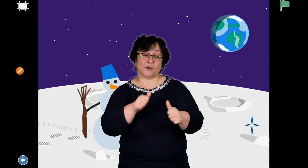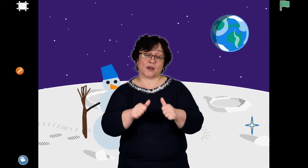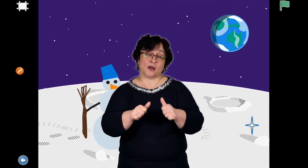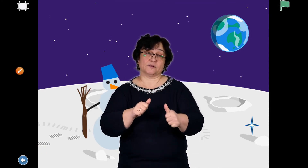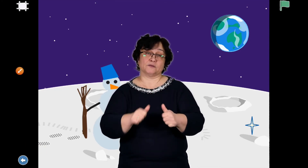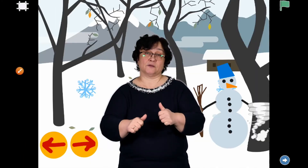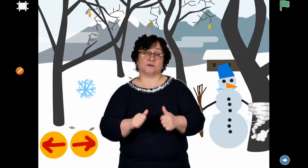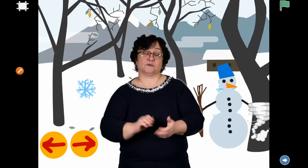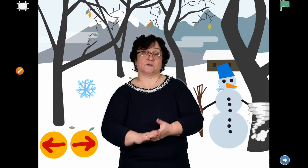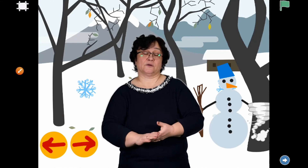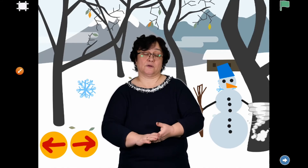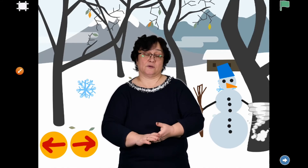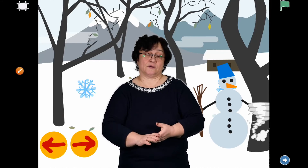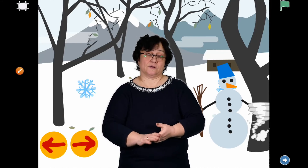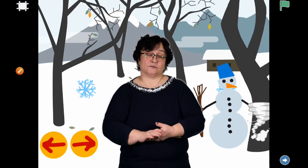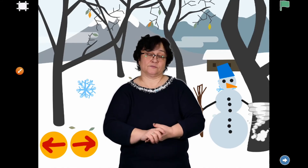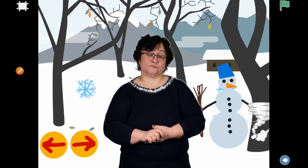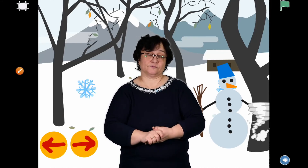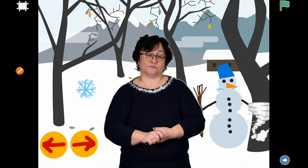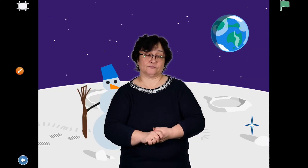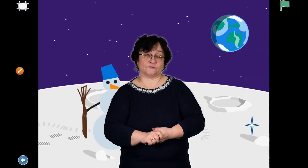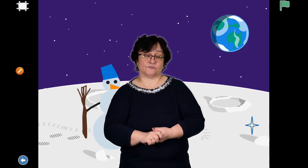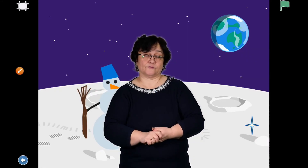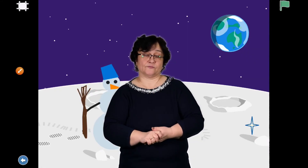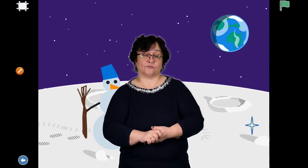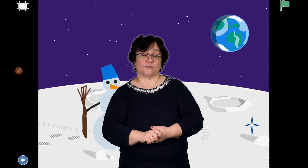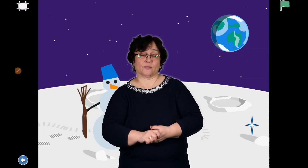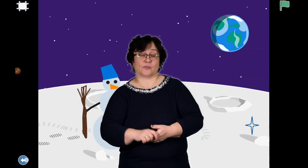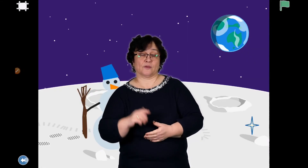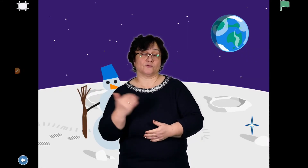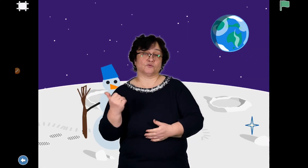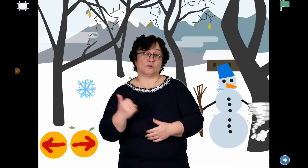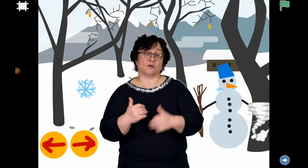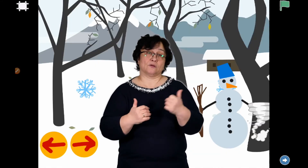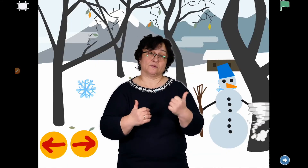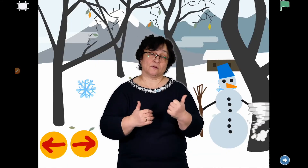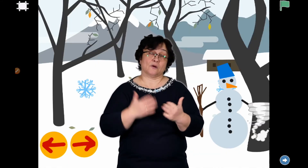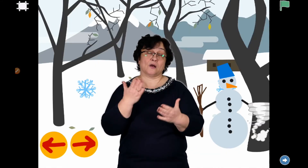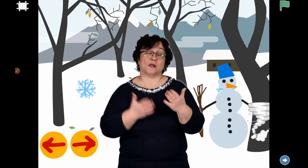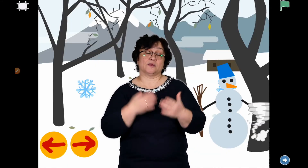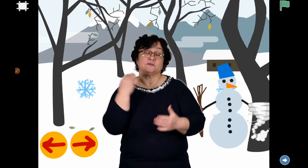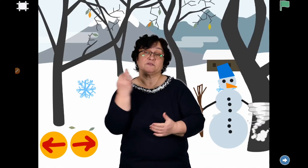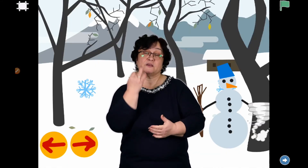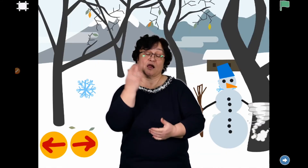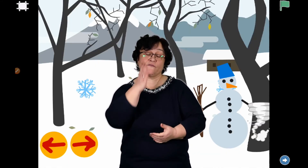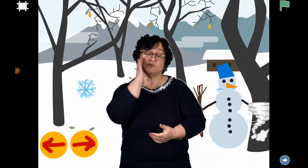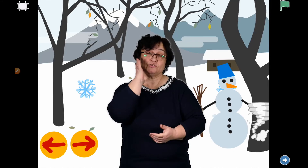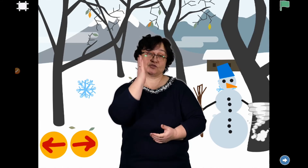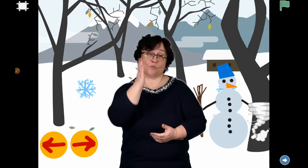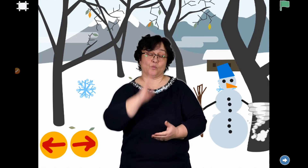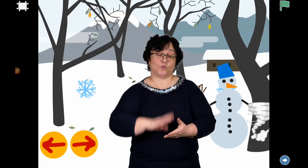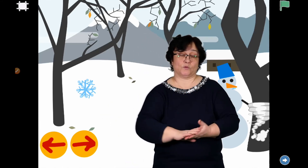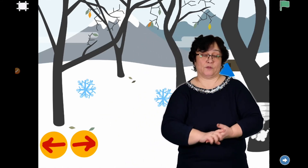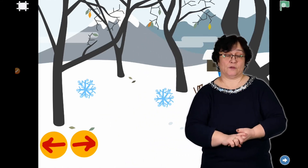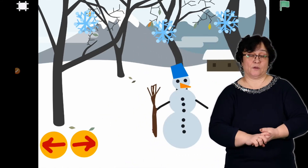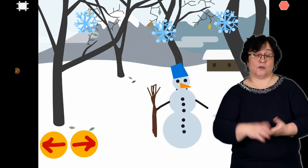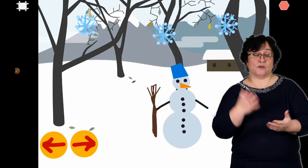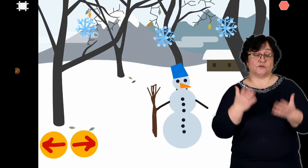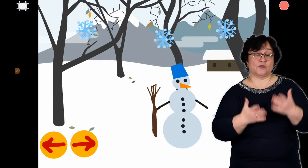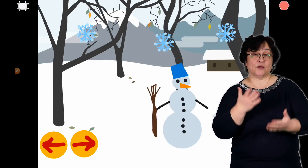Ти можеш перемикати просто клацаючи. Сцени на сцену, але цікавіше